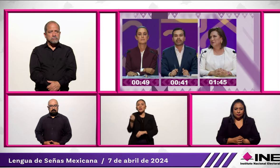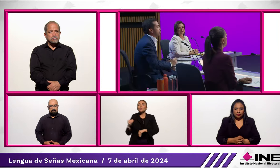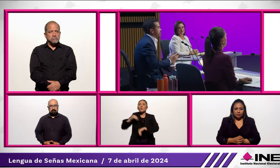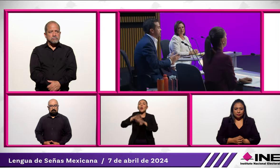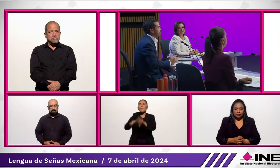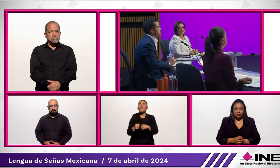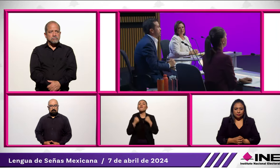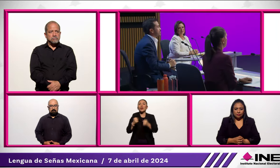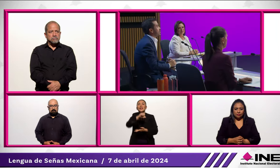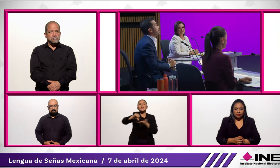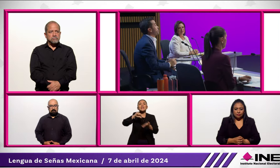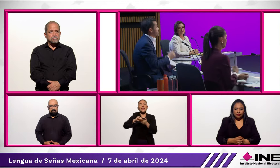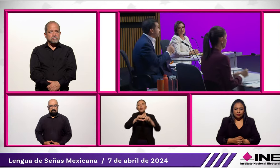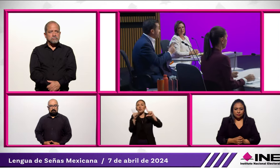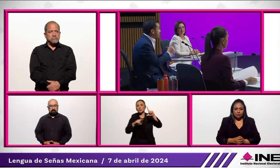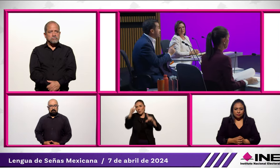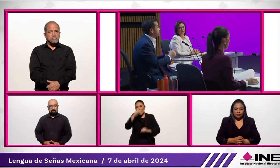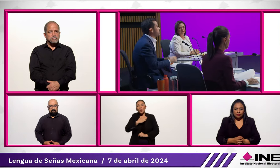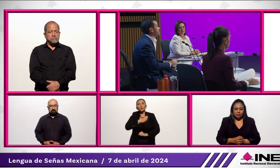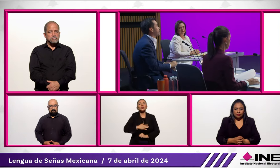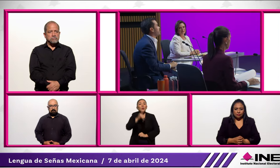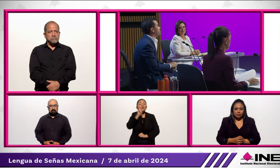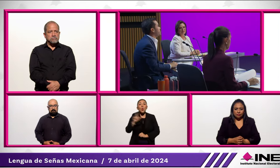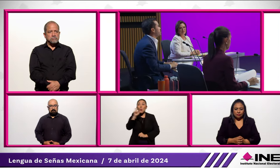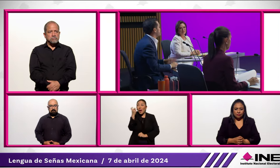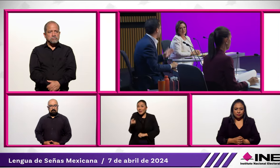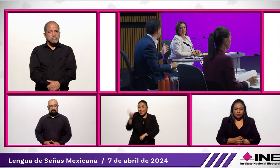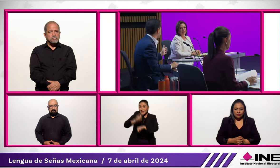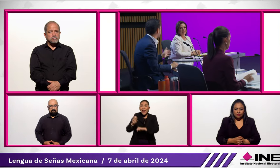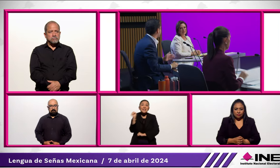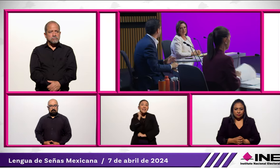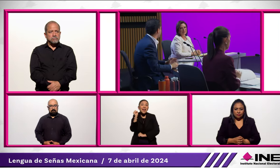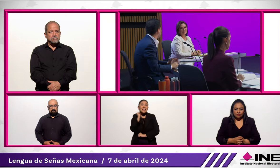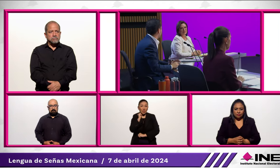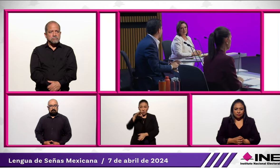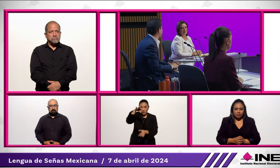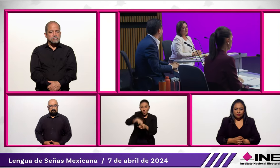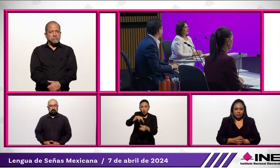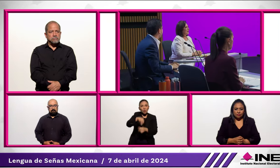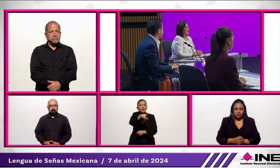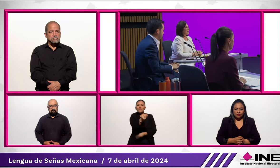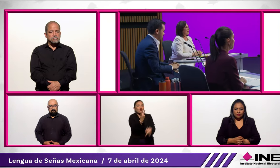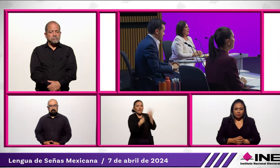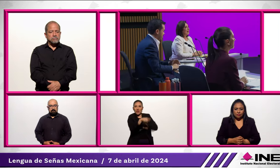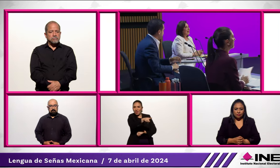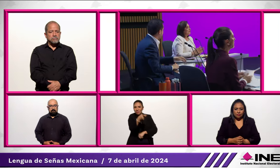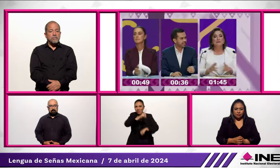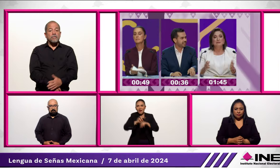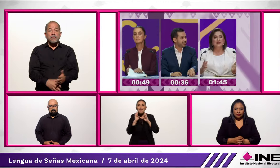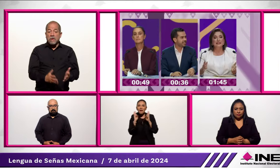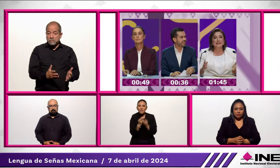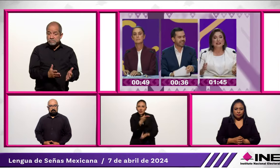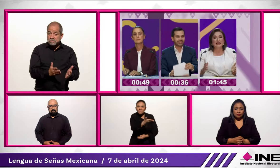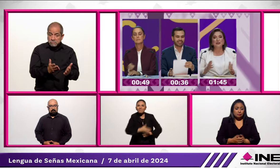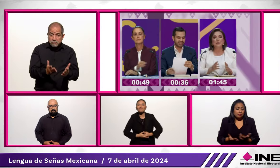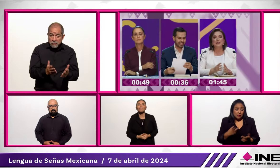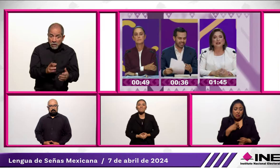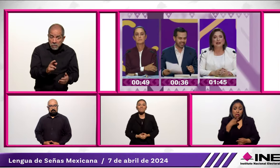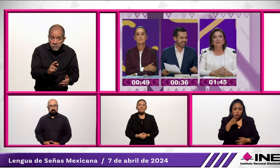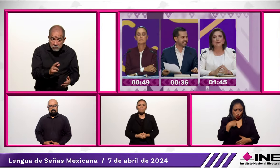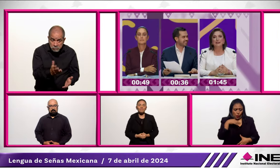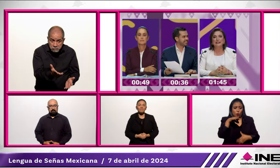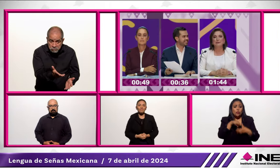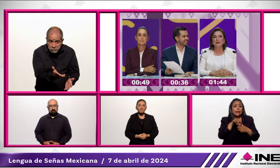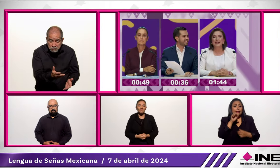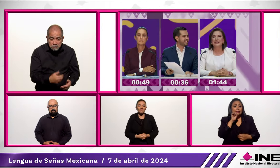para la justicia de las mujeres. Por cierto, el día que se votó en el Senado, usted faltó a la sesión. Candidata Xochitl Gálvez. Decirle que yo voté